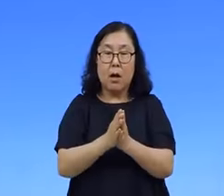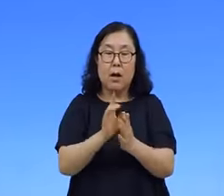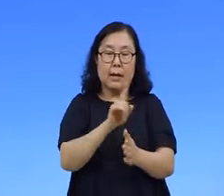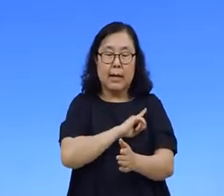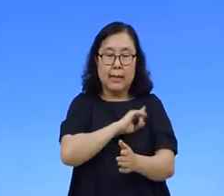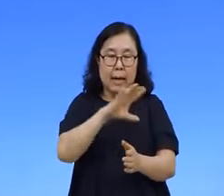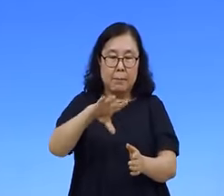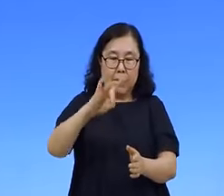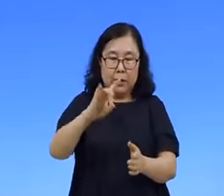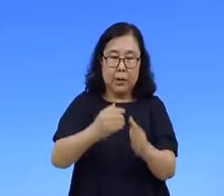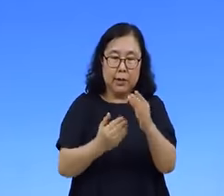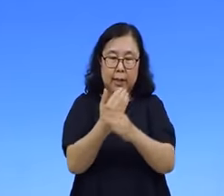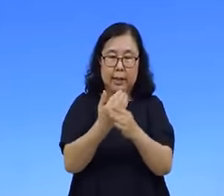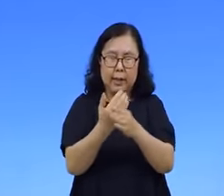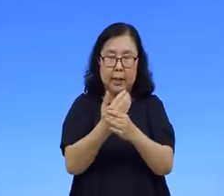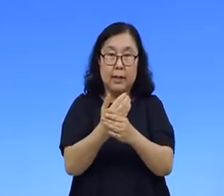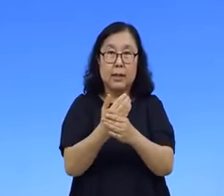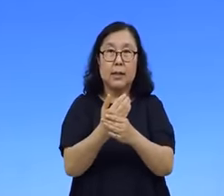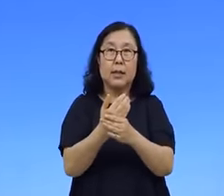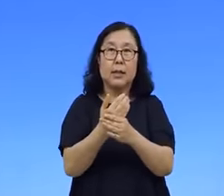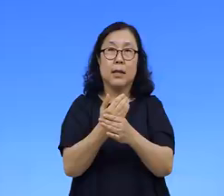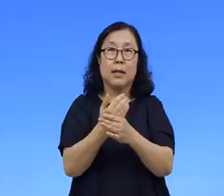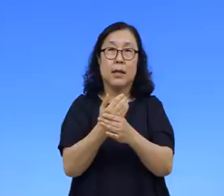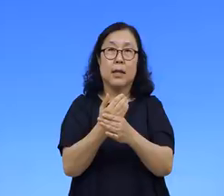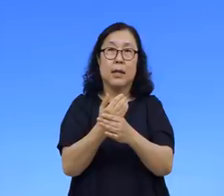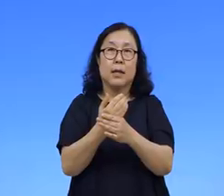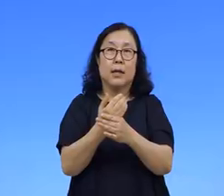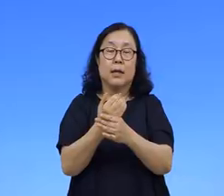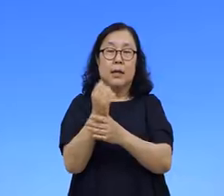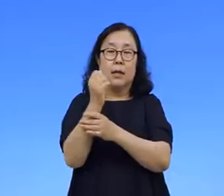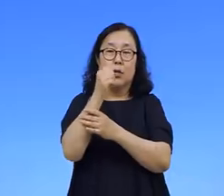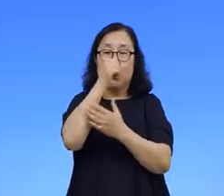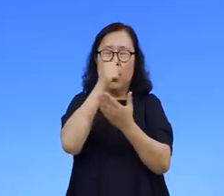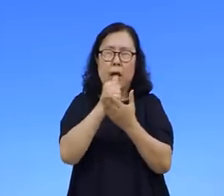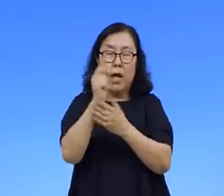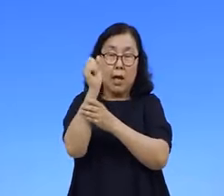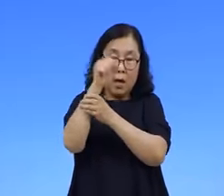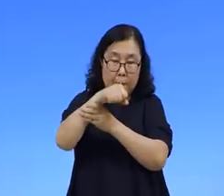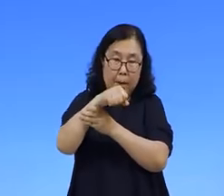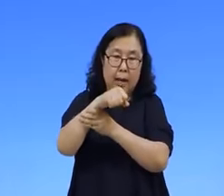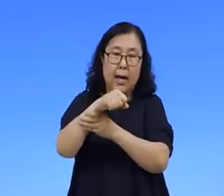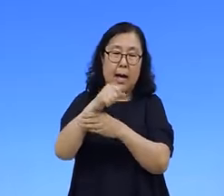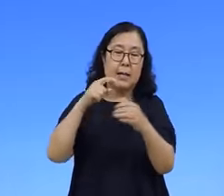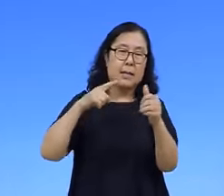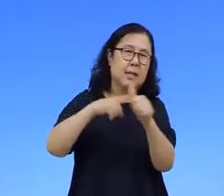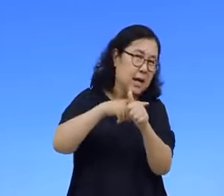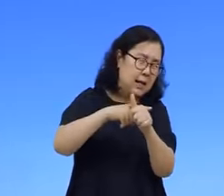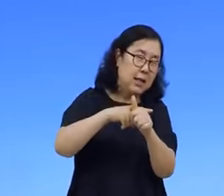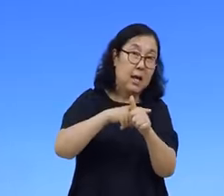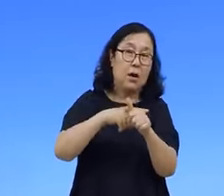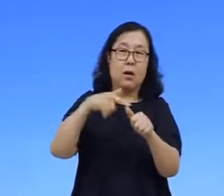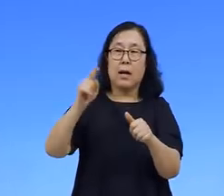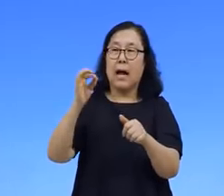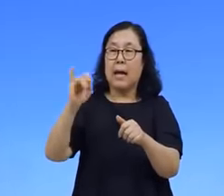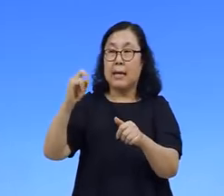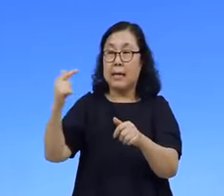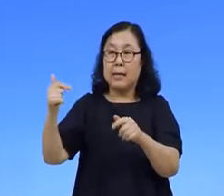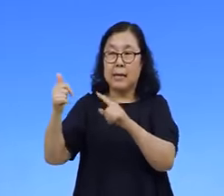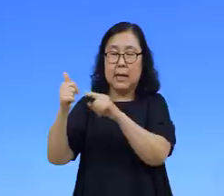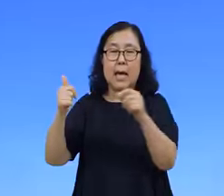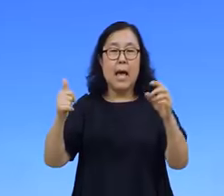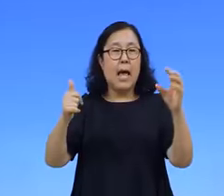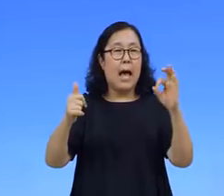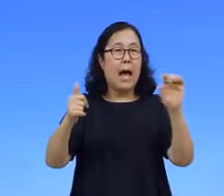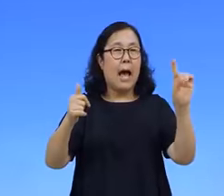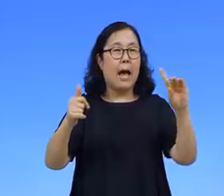악한 죄악의 결과물이, 열매가 살인 아닙니까? 동생 아벨을 죽이는 살인으로 나타나거든요.